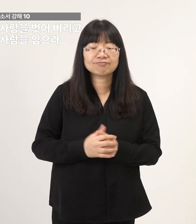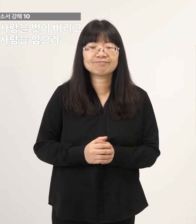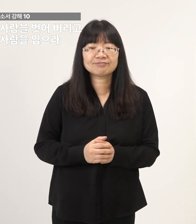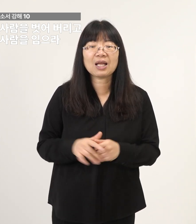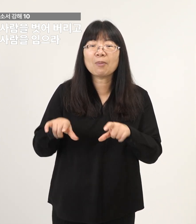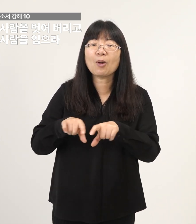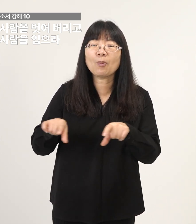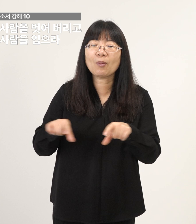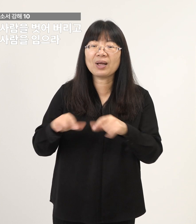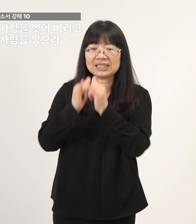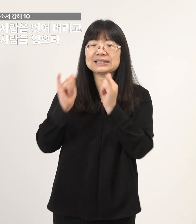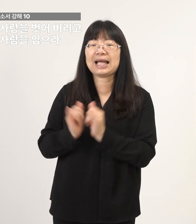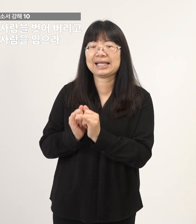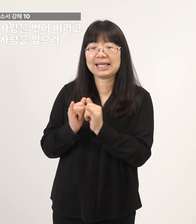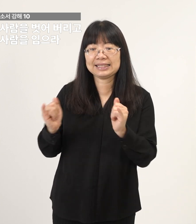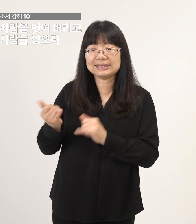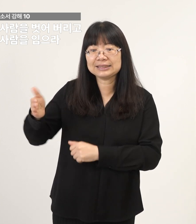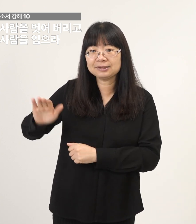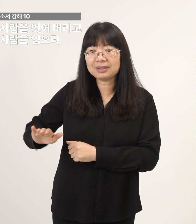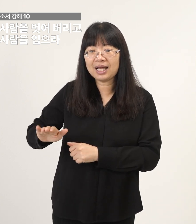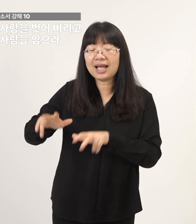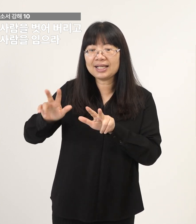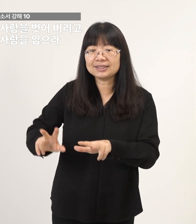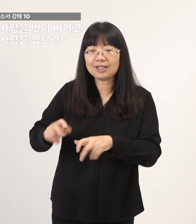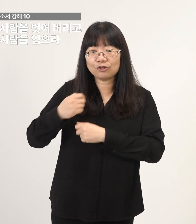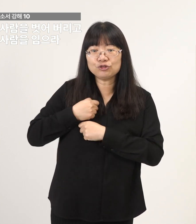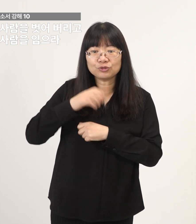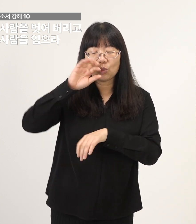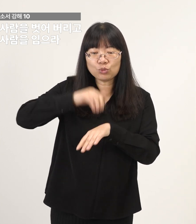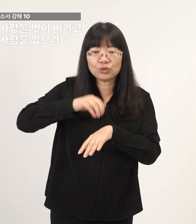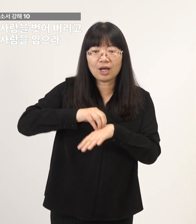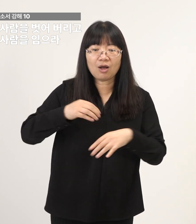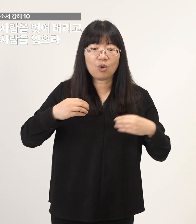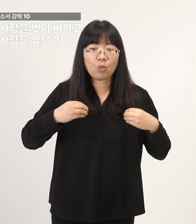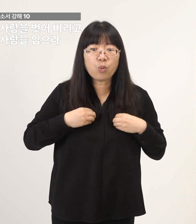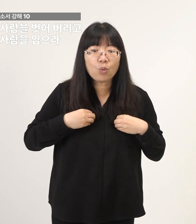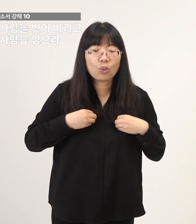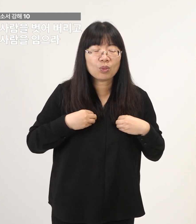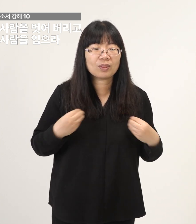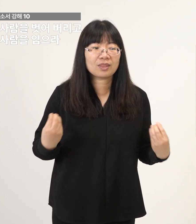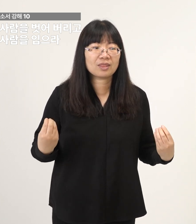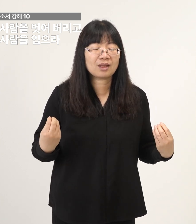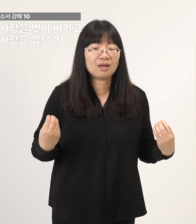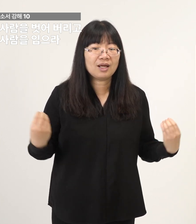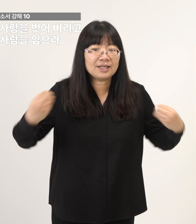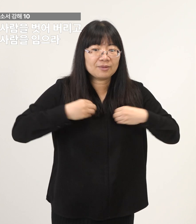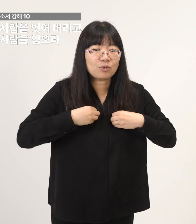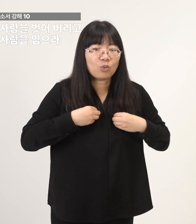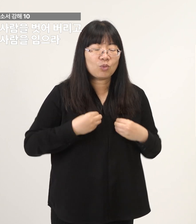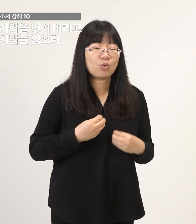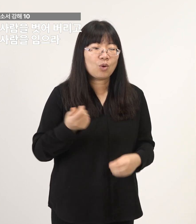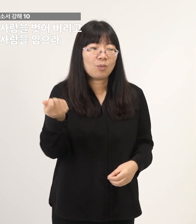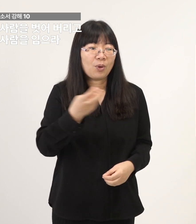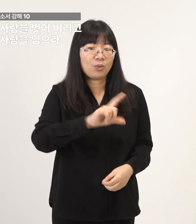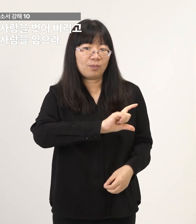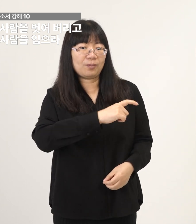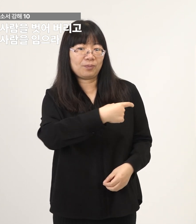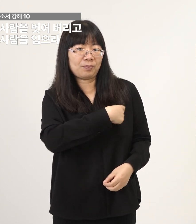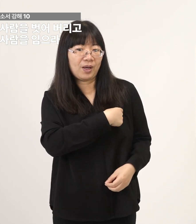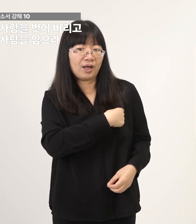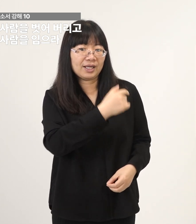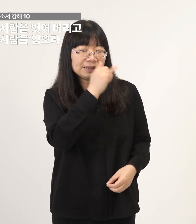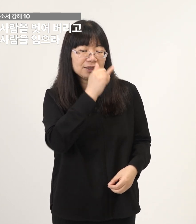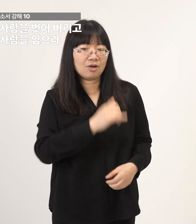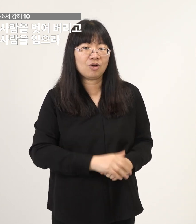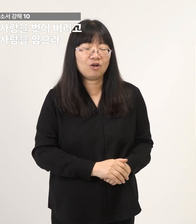일반인이었다가 이제 훈련복을, 이름은 없어지고 번호가 붙습니다. 훈병이라고.